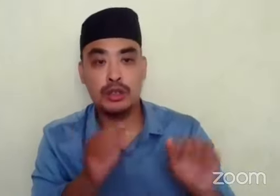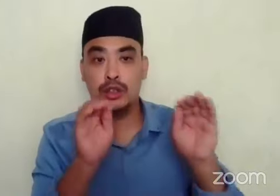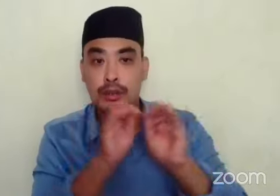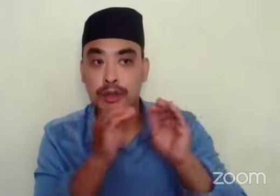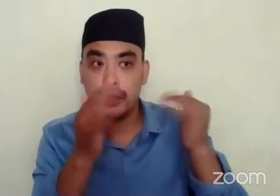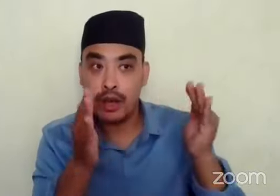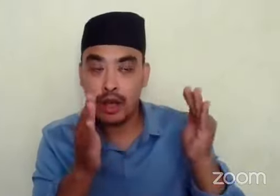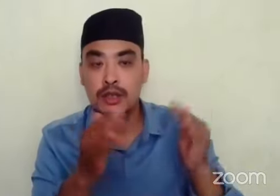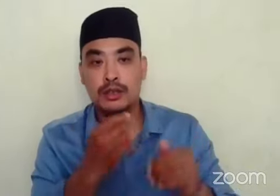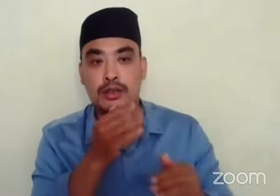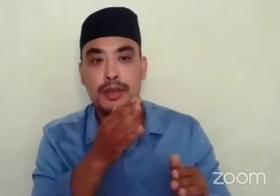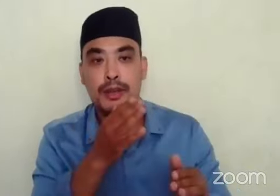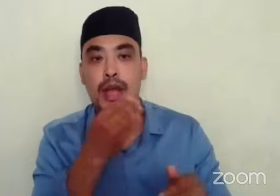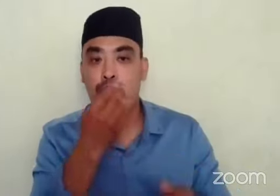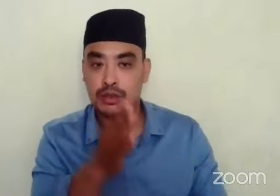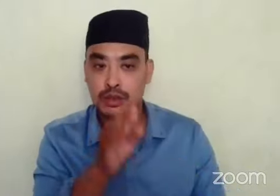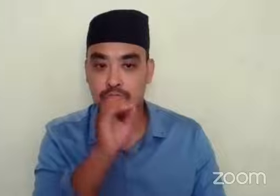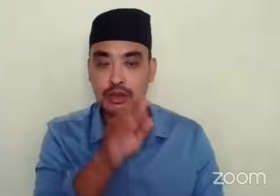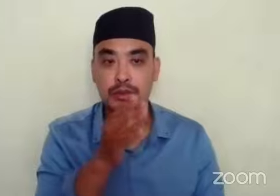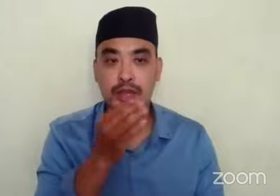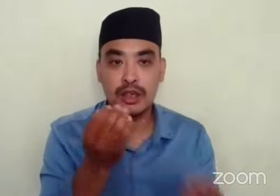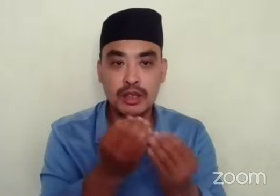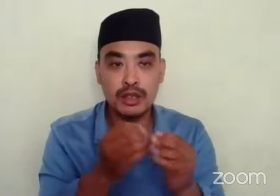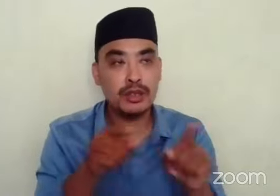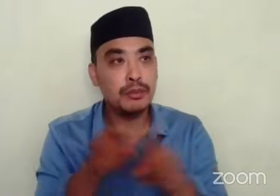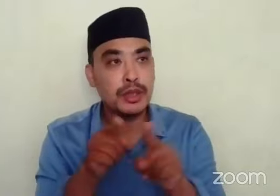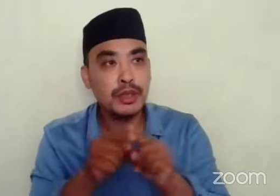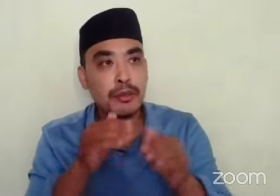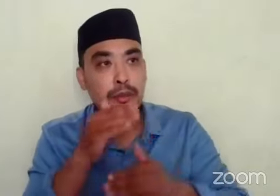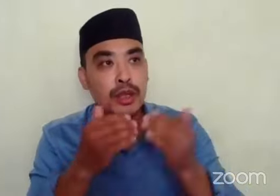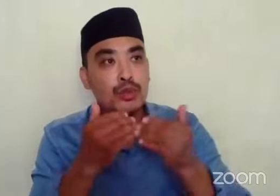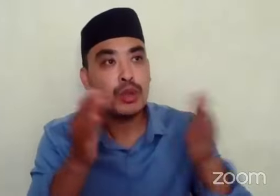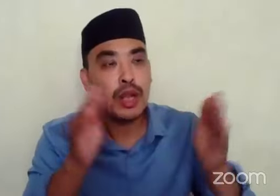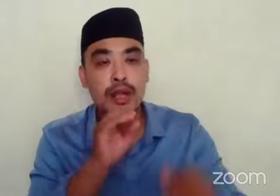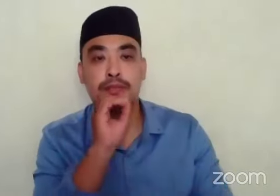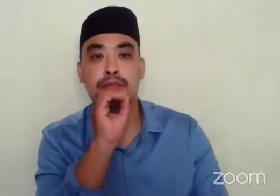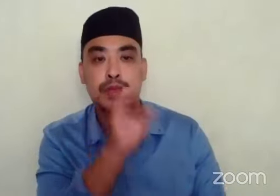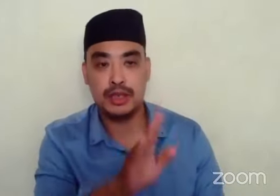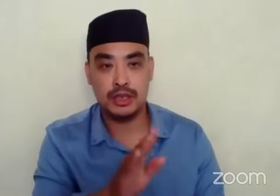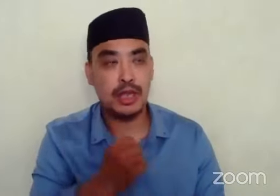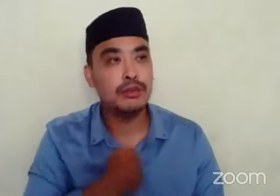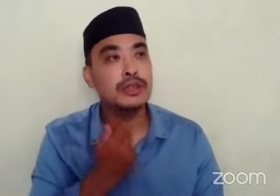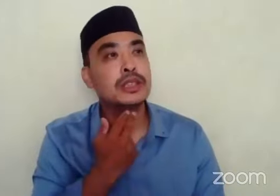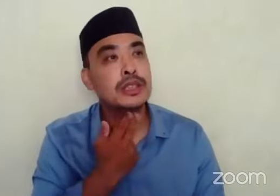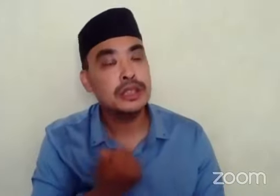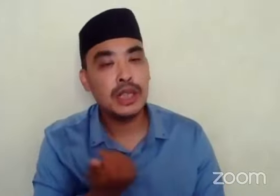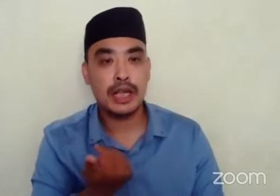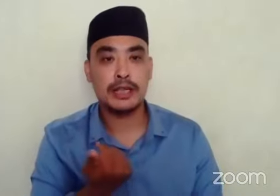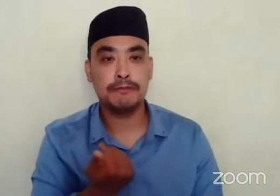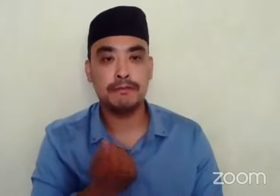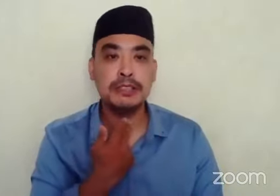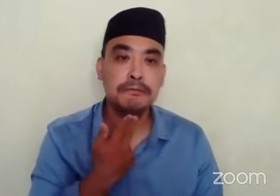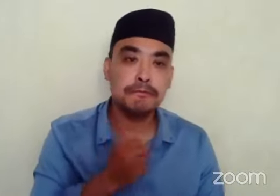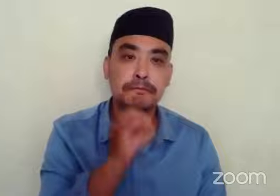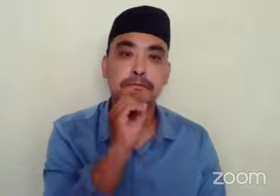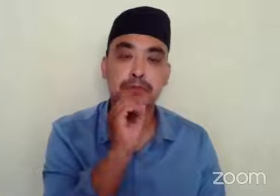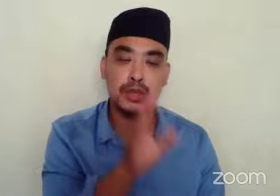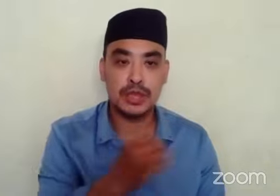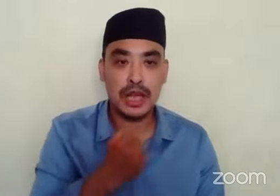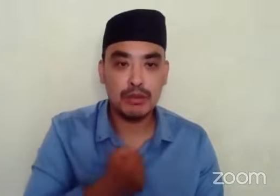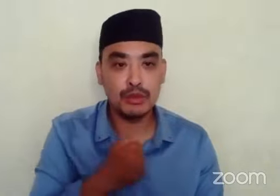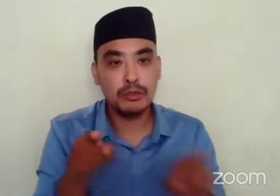गर्छ, र त्यस्तो विवाह गर्नलाई पनि परिवारसँग खुलेर हाम्रा कुराहरू गर्ने, आफ्ना इच्छा आकाङ्क्षाहरू भन्ने होइन, आफूलाई